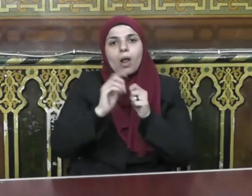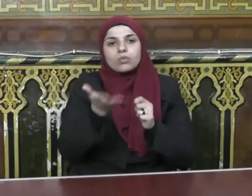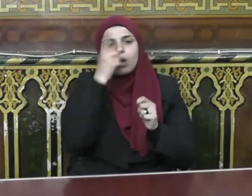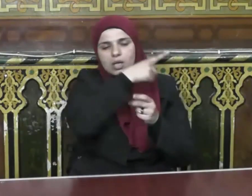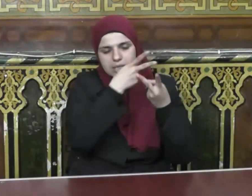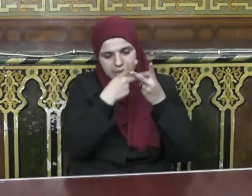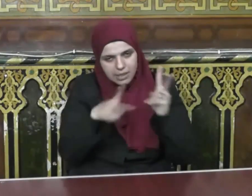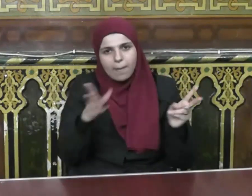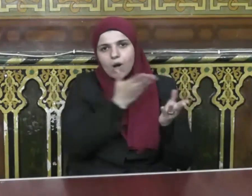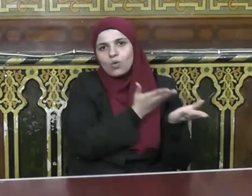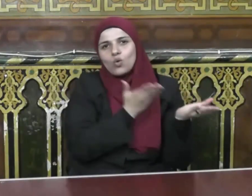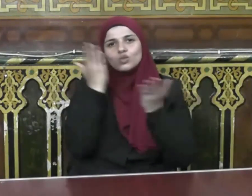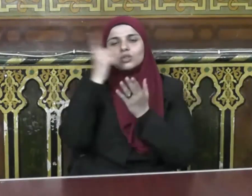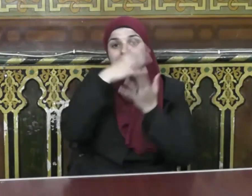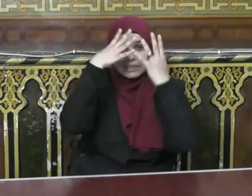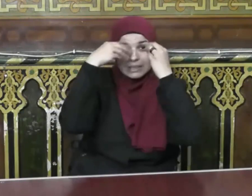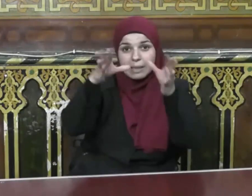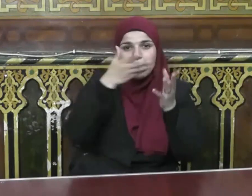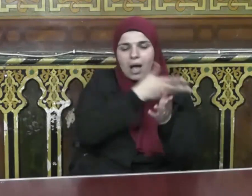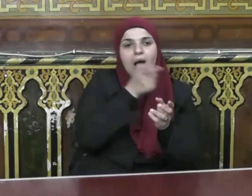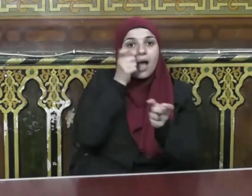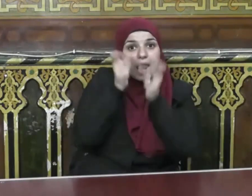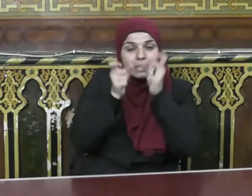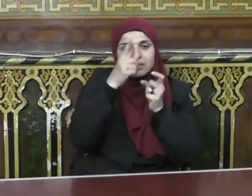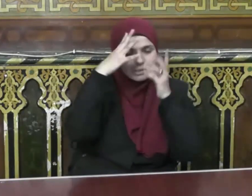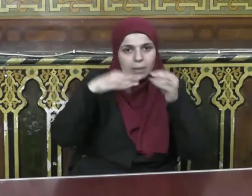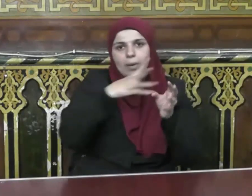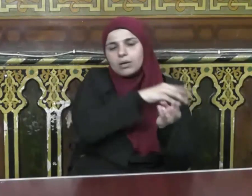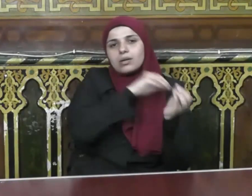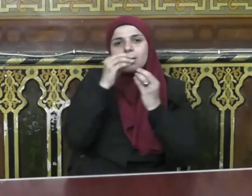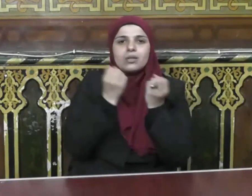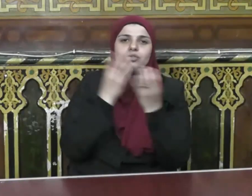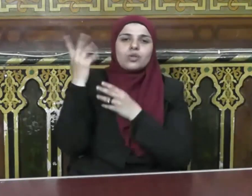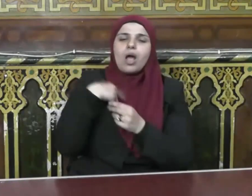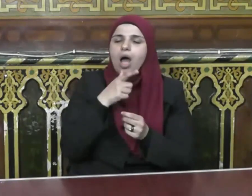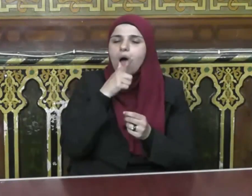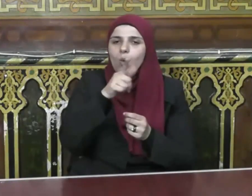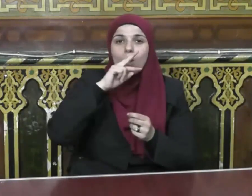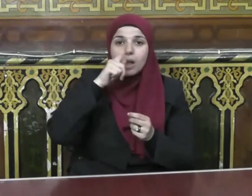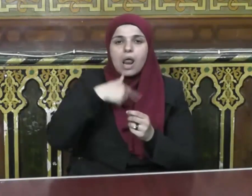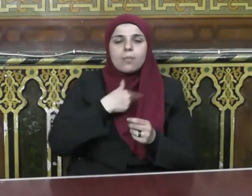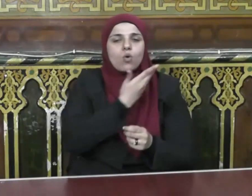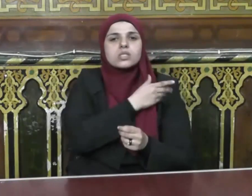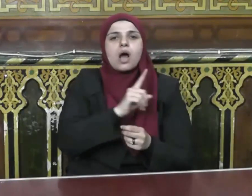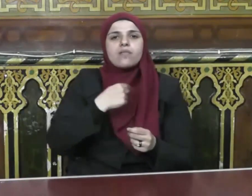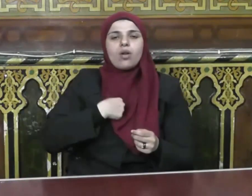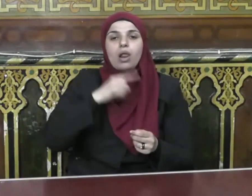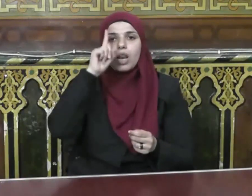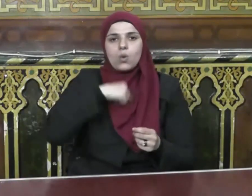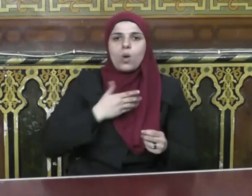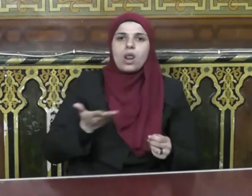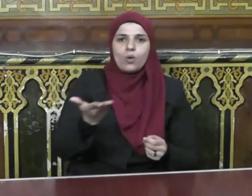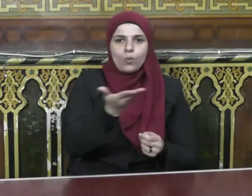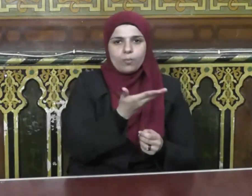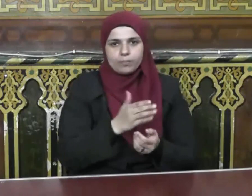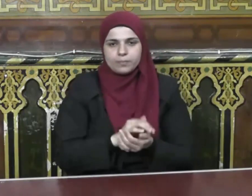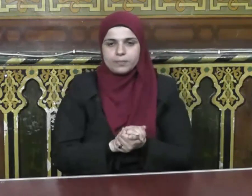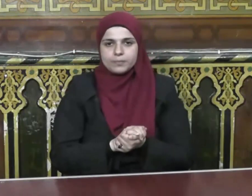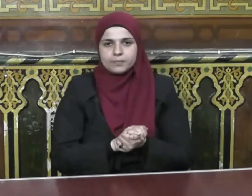لعبدي كإسماحه إلى عبيدي. أقول قولي هذا وأستغفر الله لي ولكم.